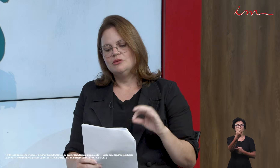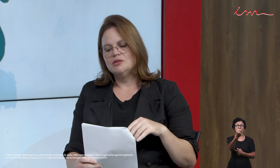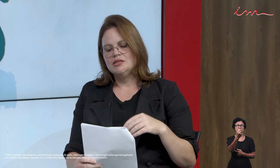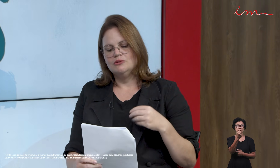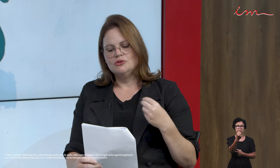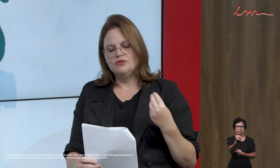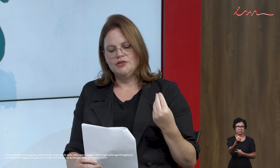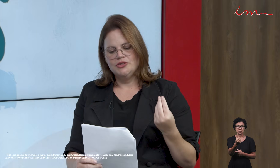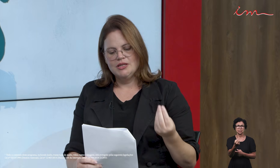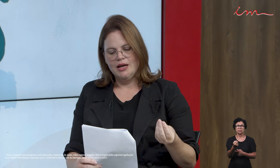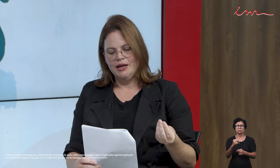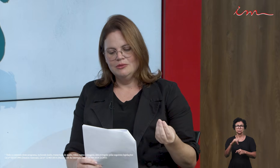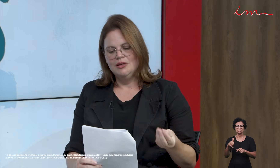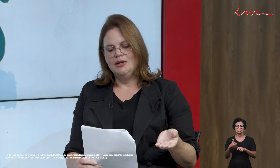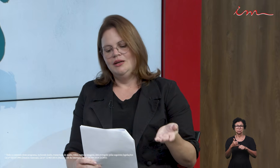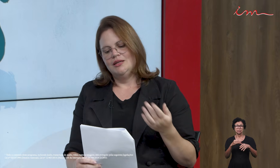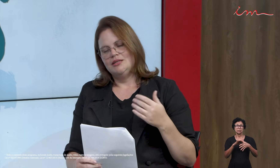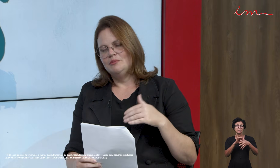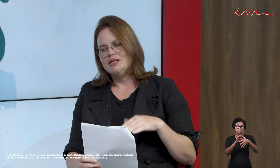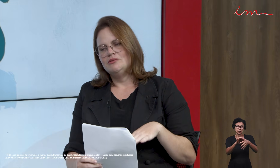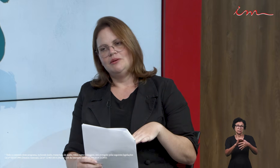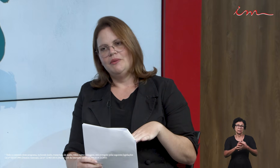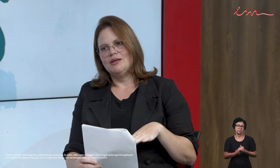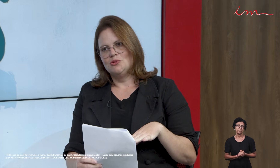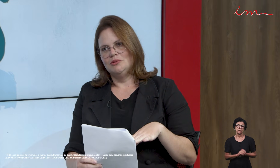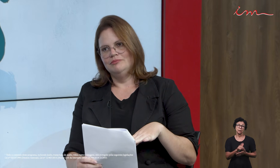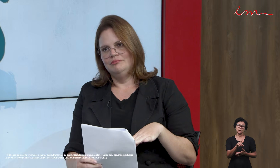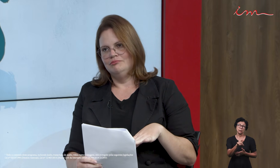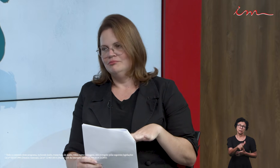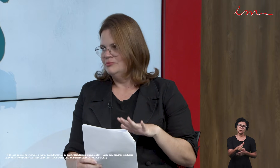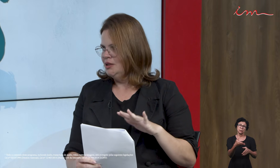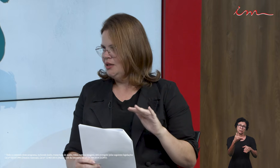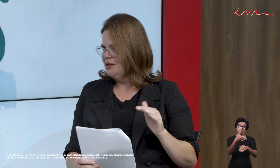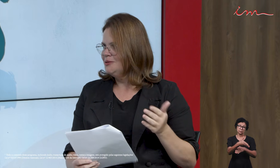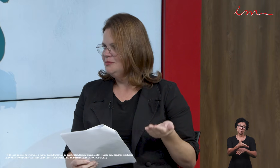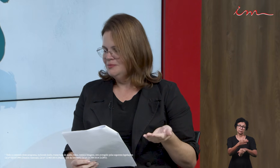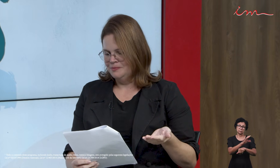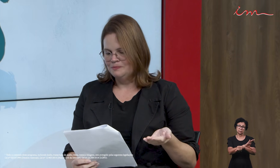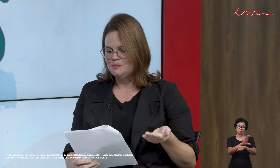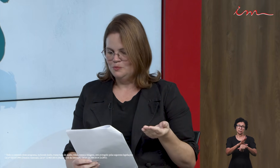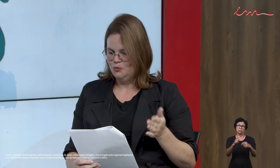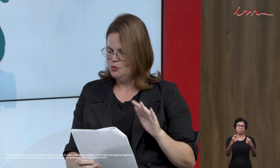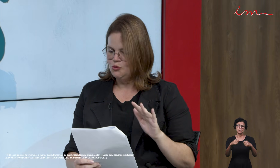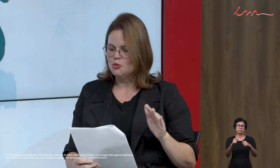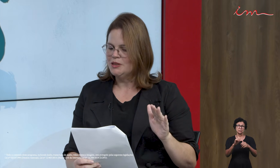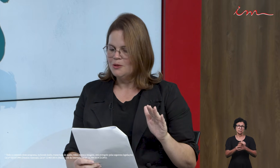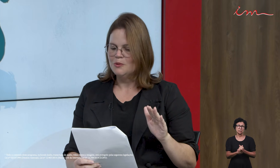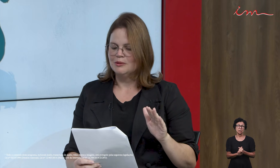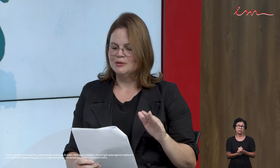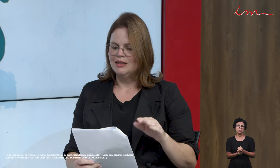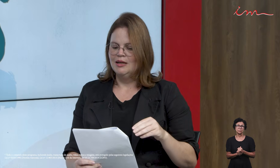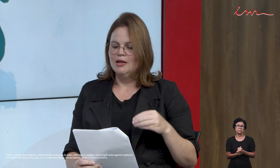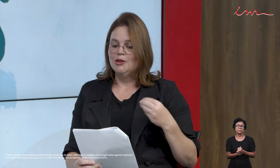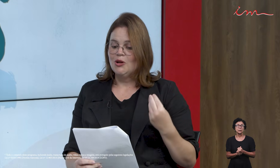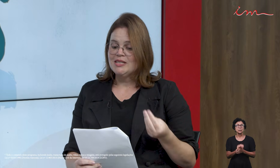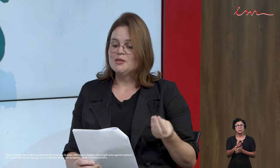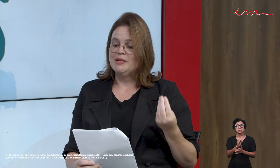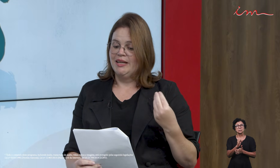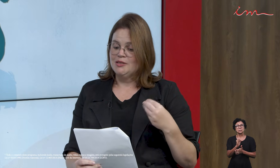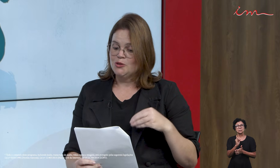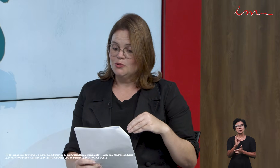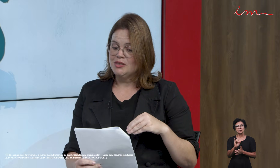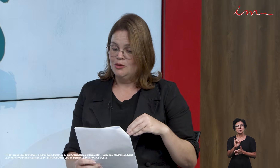relata a circuncisão dos filhos de Israel e a celebração da Páscoa. Até então, super tranquilo.